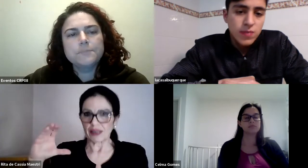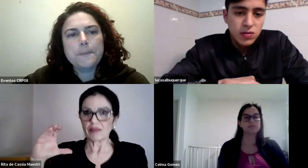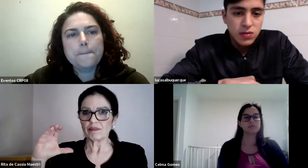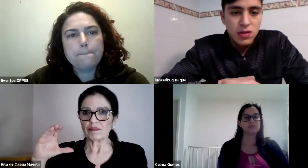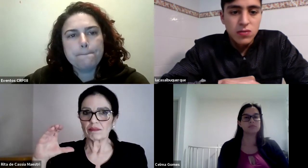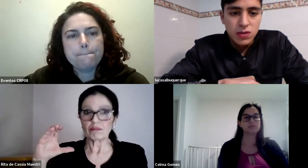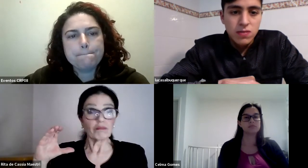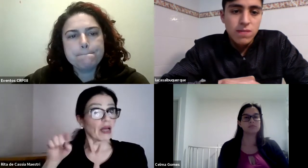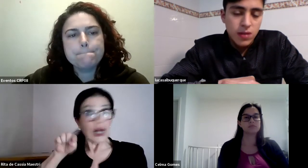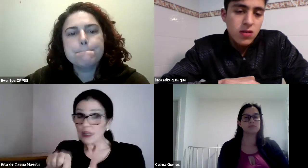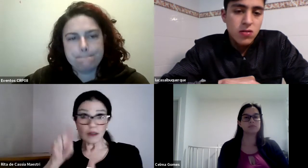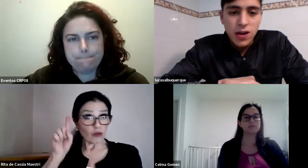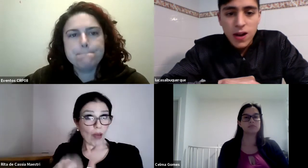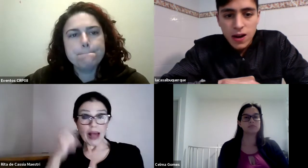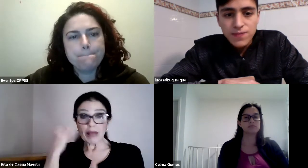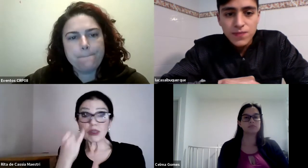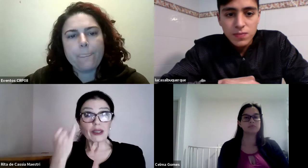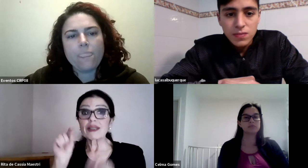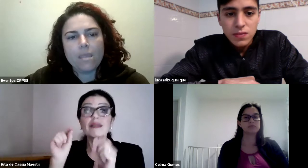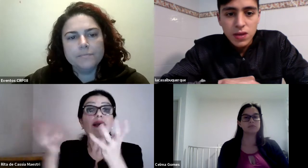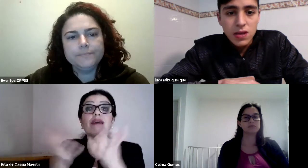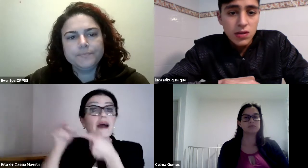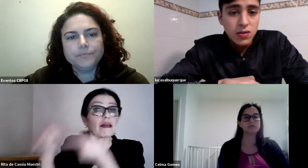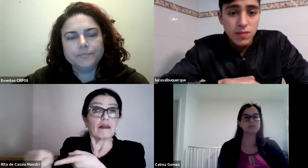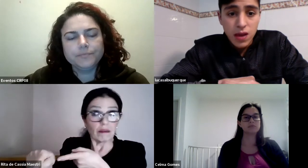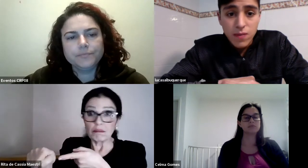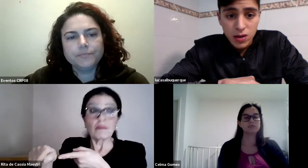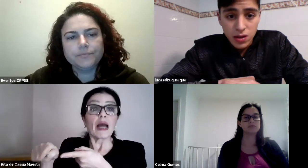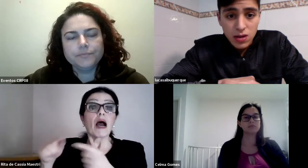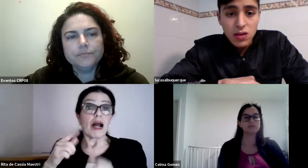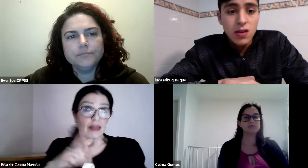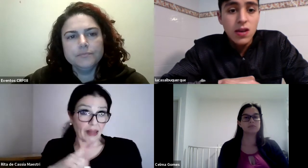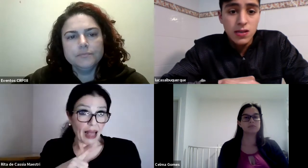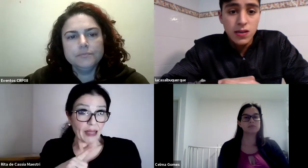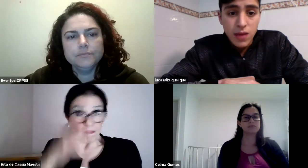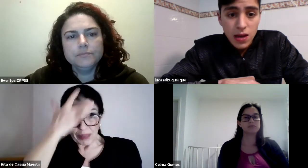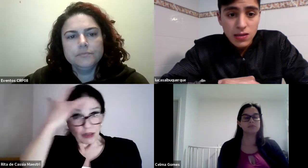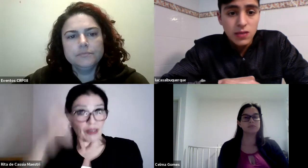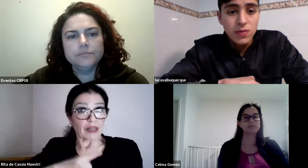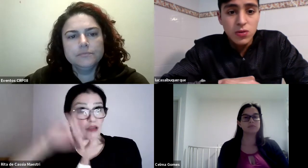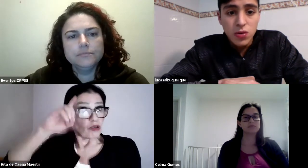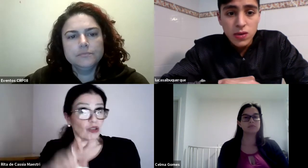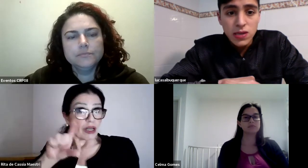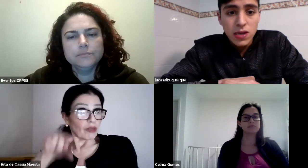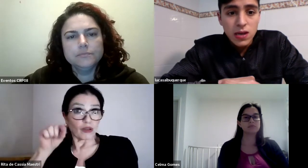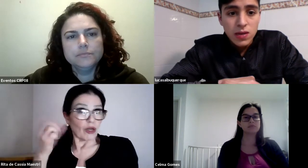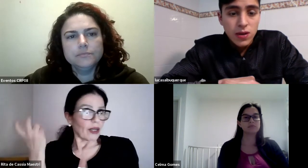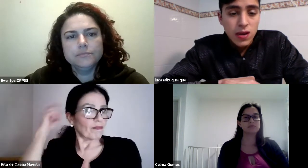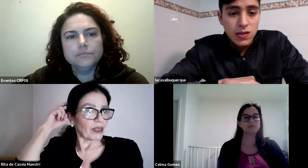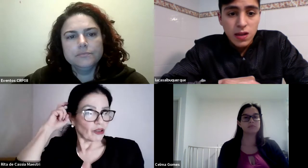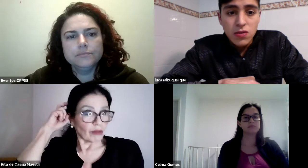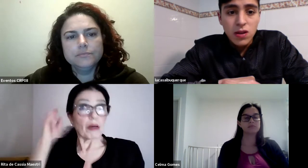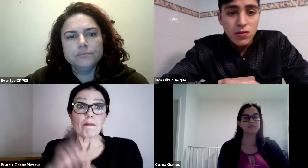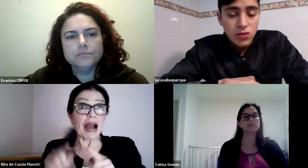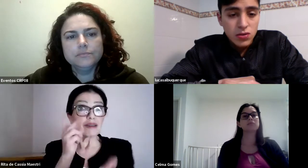Temos pessoas que usam implante coclear, e isso também é importante, receber essas pessoas, porque